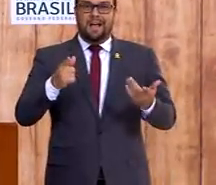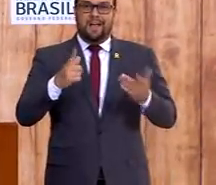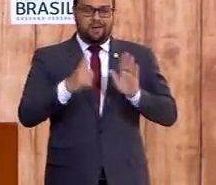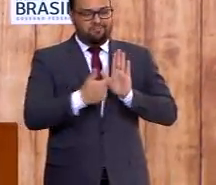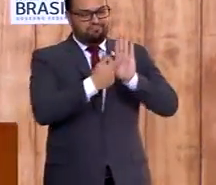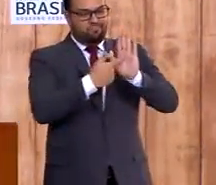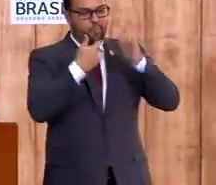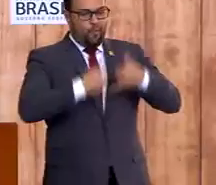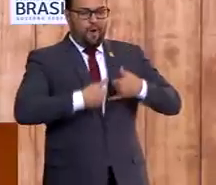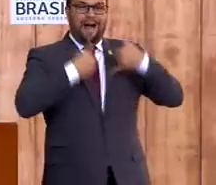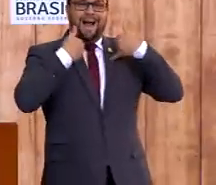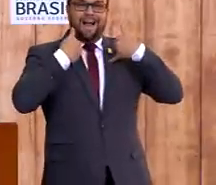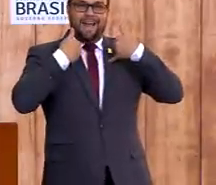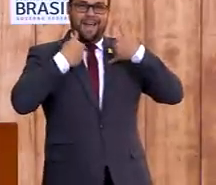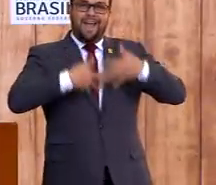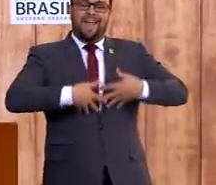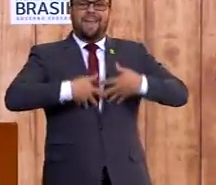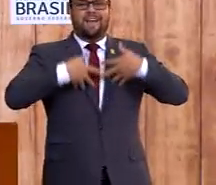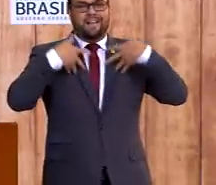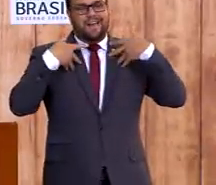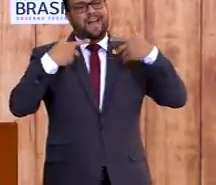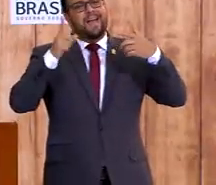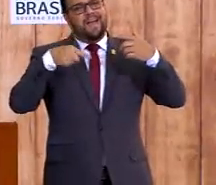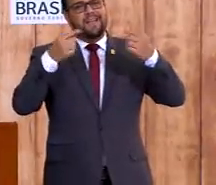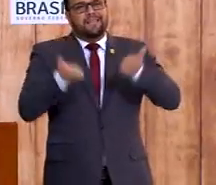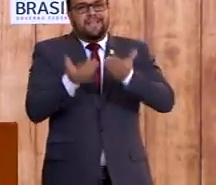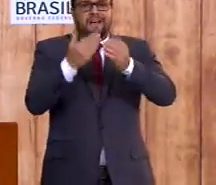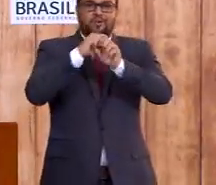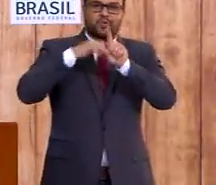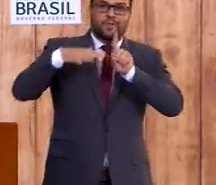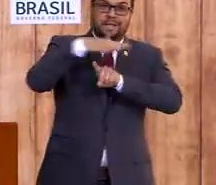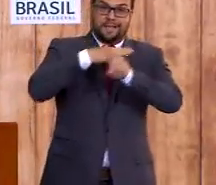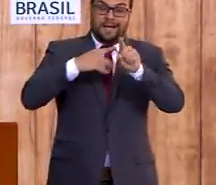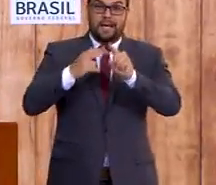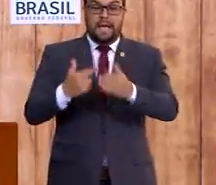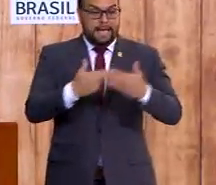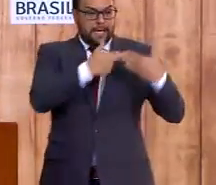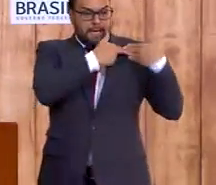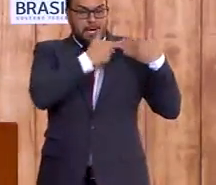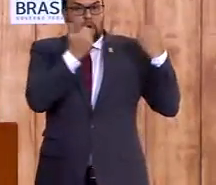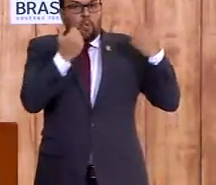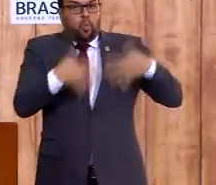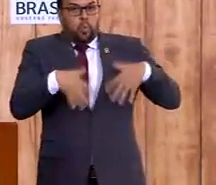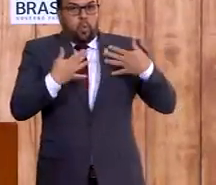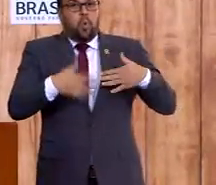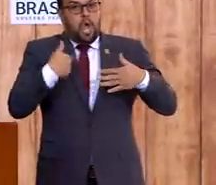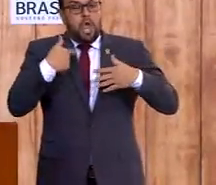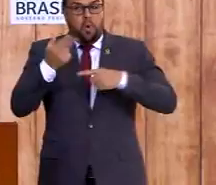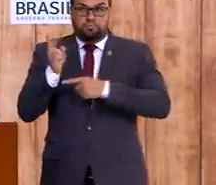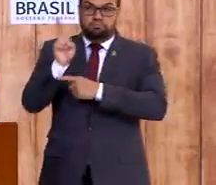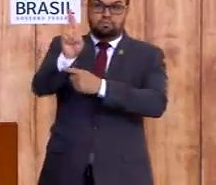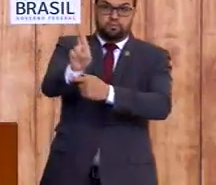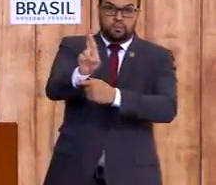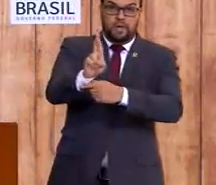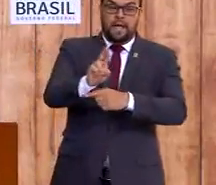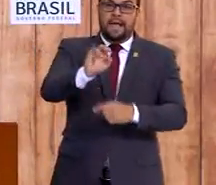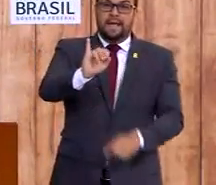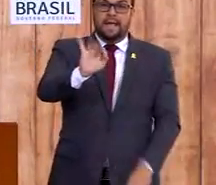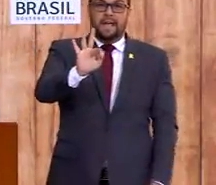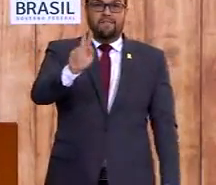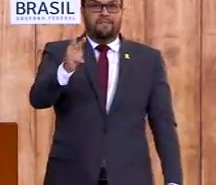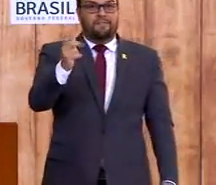histórica para a sociedade é uma responsabilidade muito grande estar à frente do iphan e do